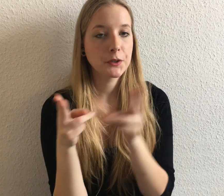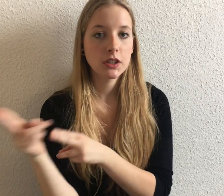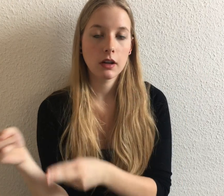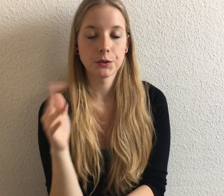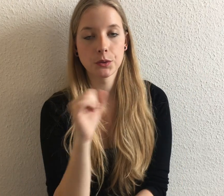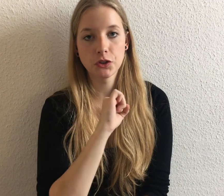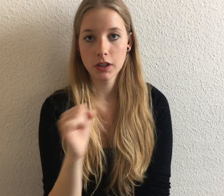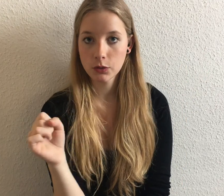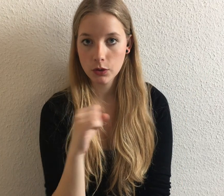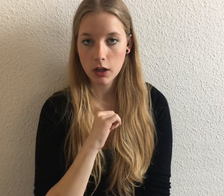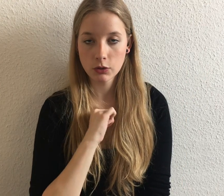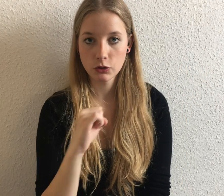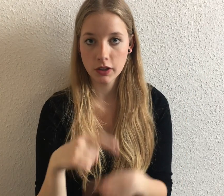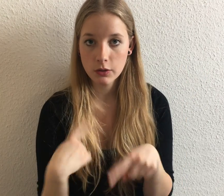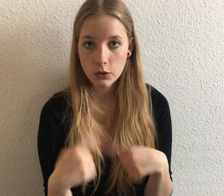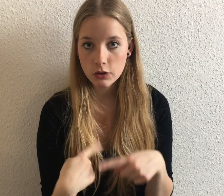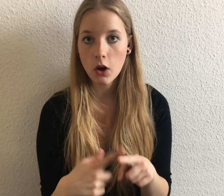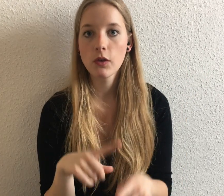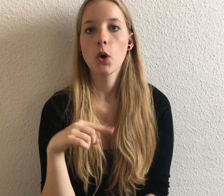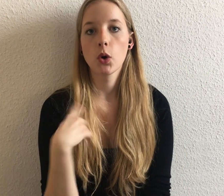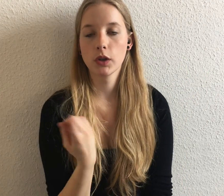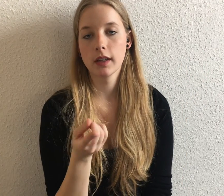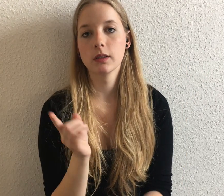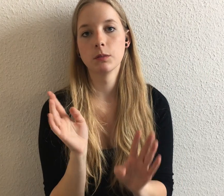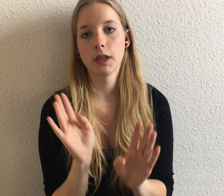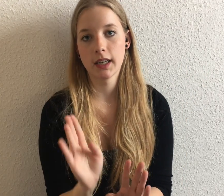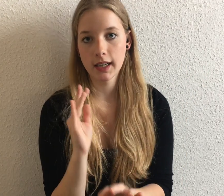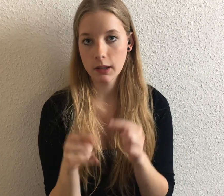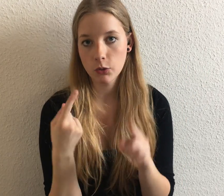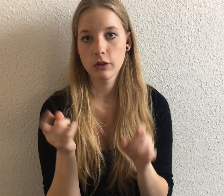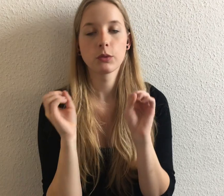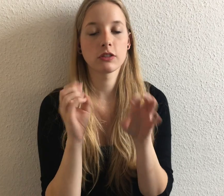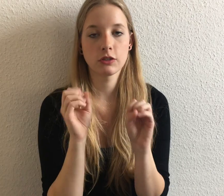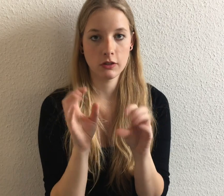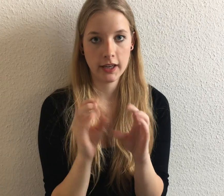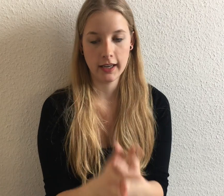Abschnitt, also einen schnellen Durchlauf. Und dann einen langsamen Durchlauf, wo ich es euch dann erkläre.